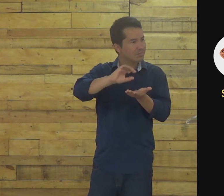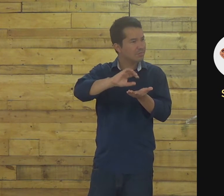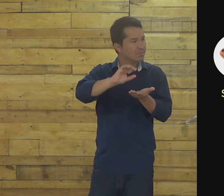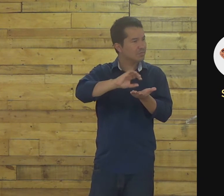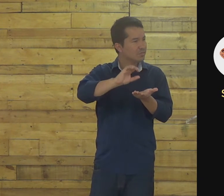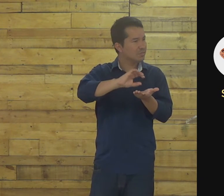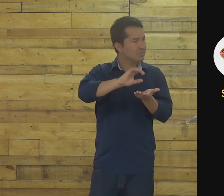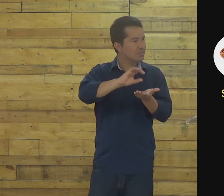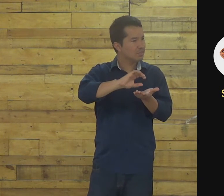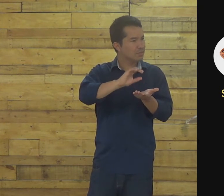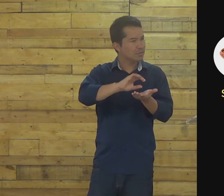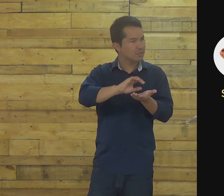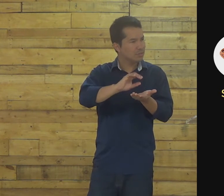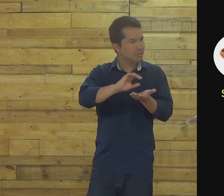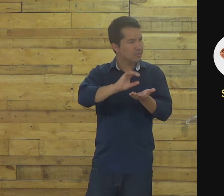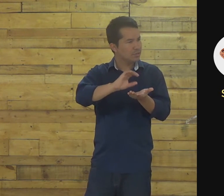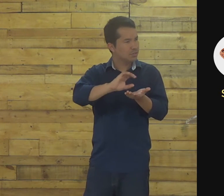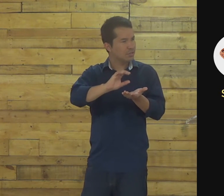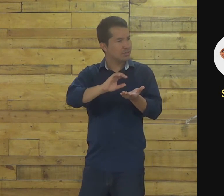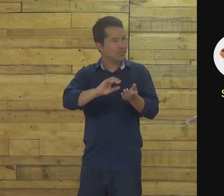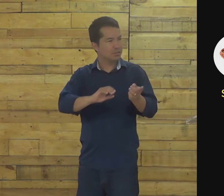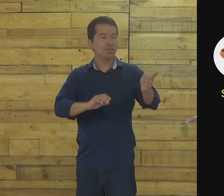Colocar de novo, alguma coisa assim?